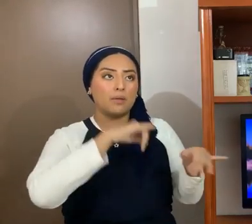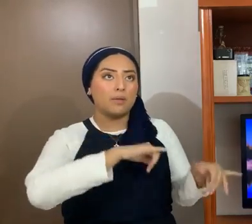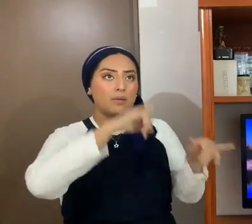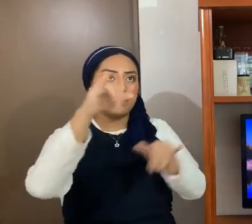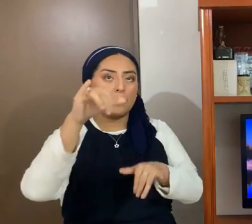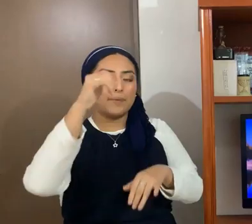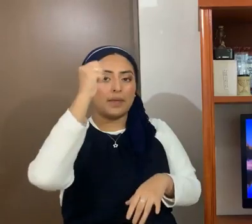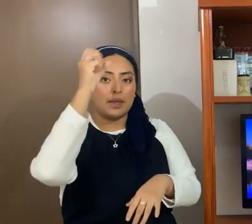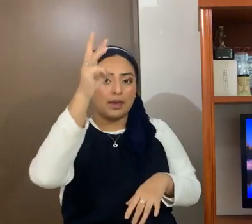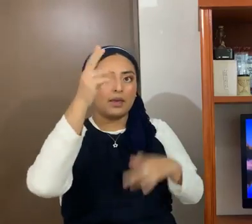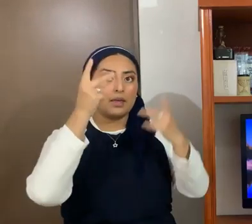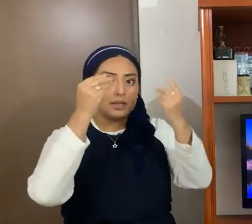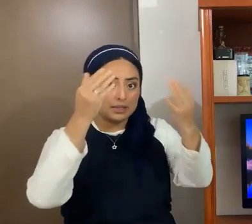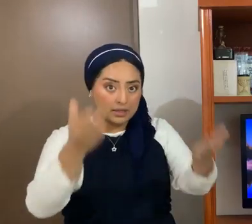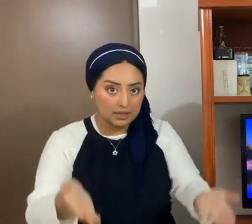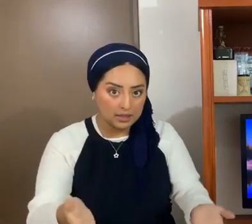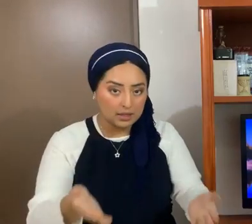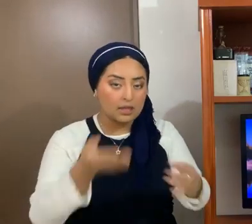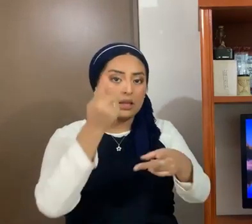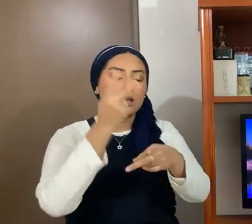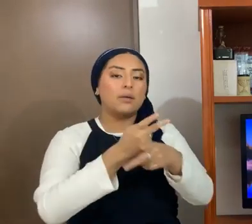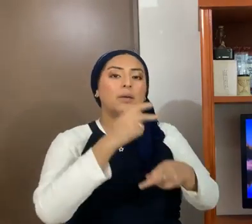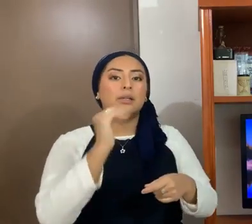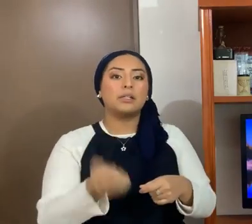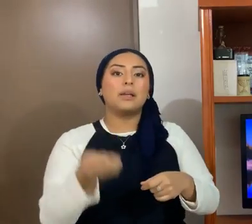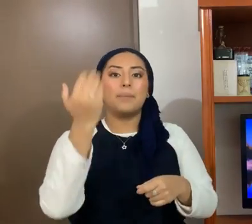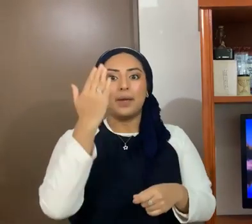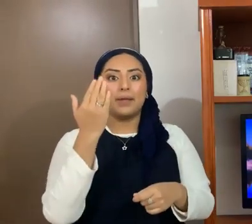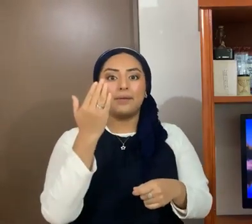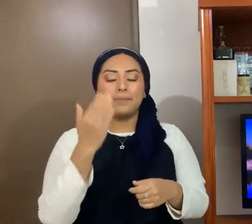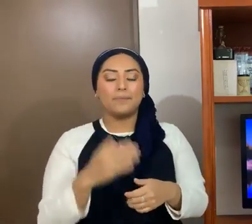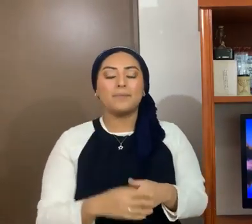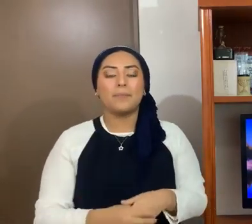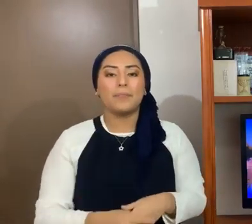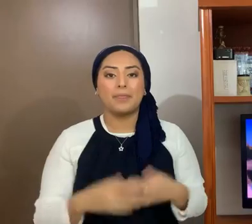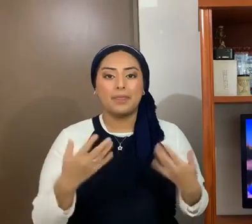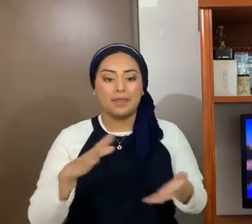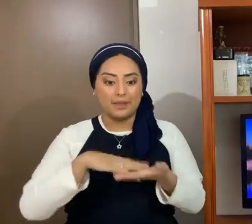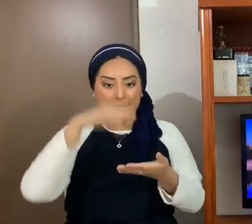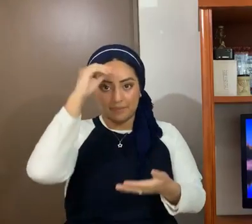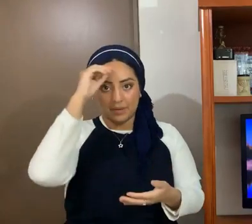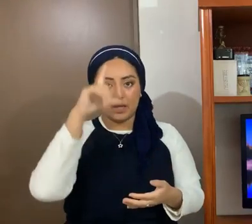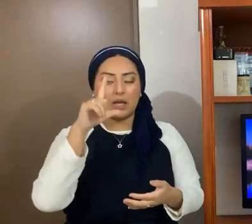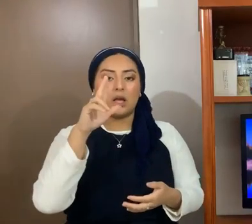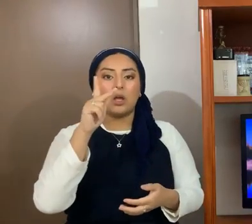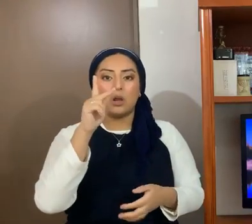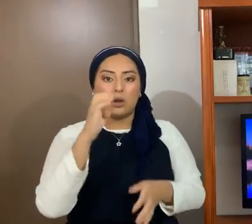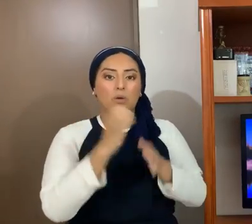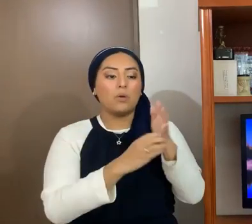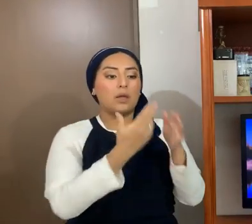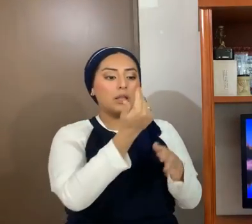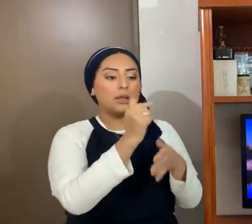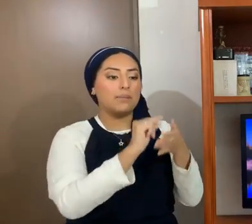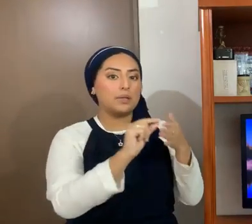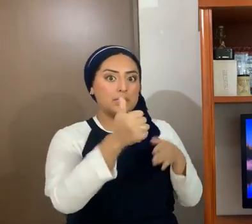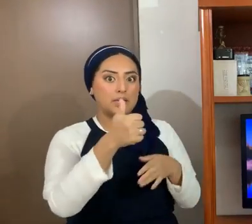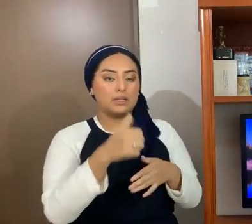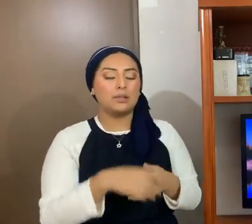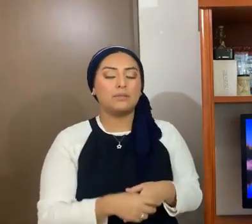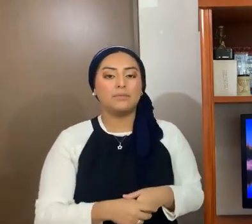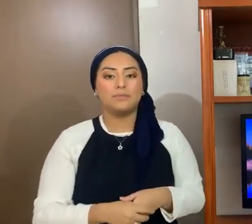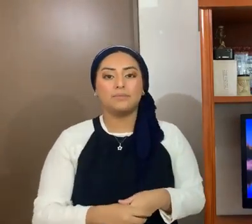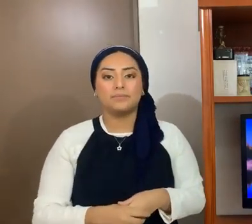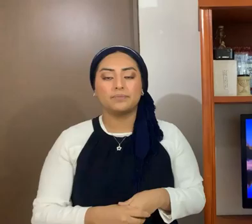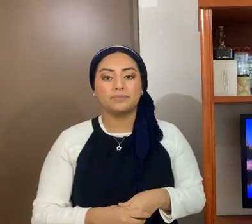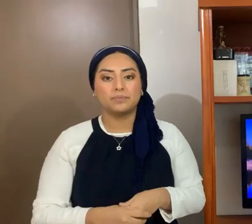Yahshua hacía, lo que Yahshua hizo, guardar el Shabbat, como ya vimos en las citas Lucas 13, verso 10, etcétera, en todas las que vimos la semana